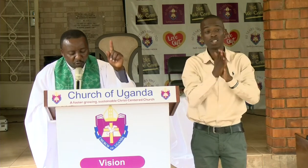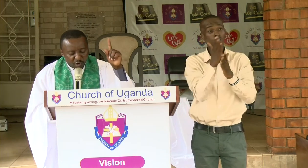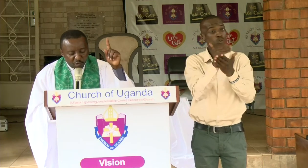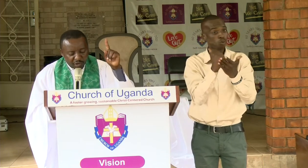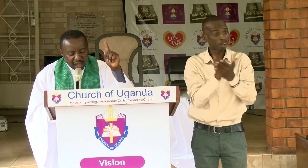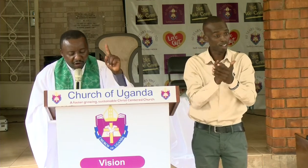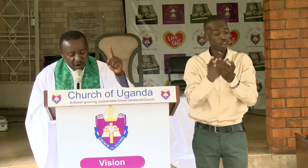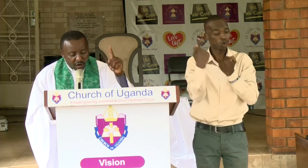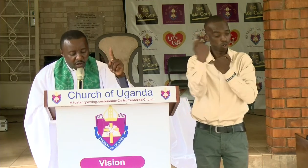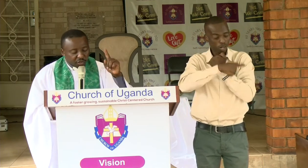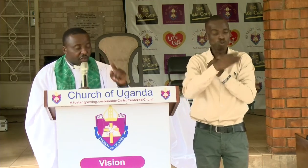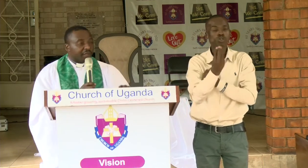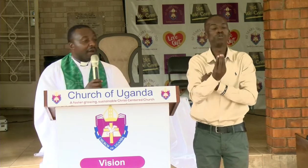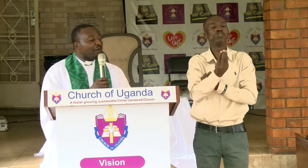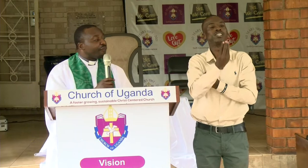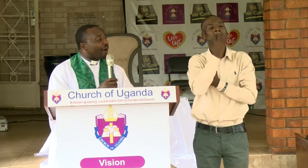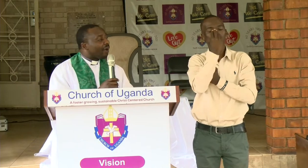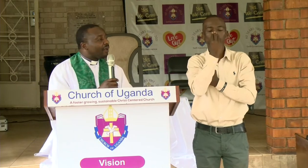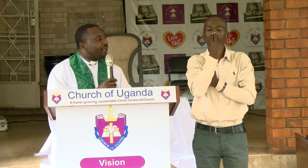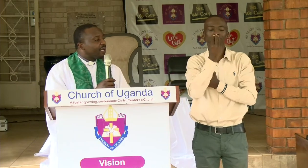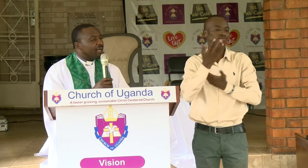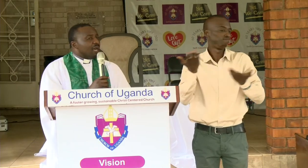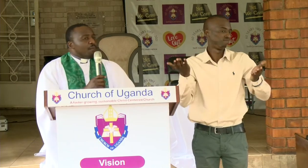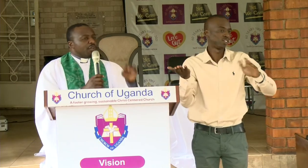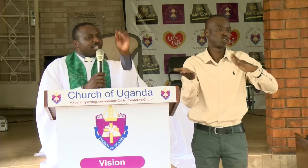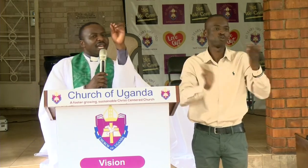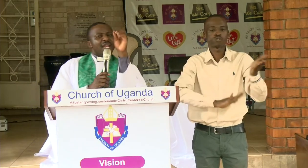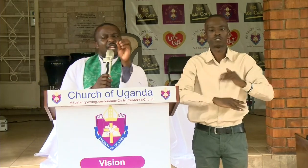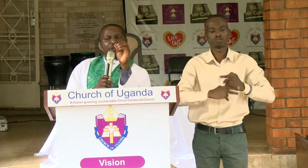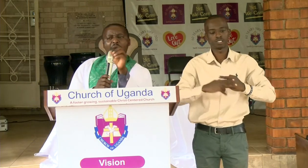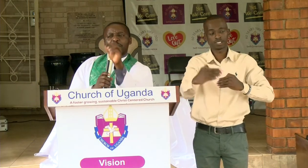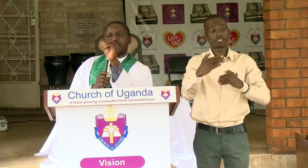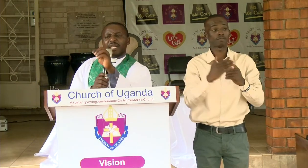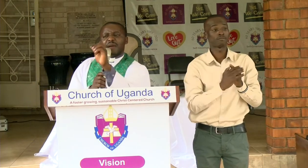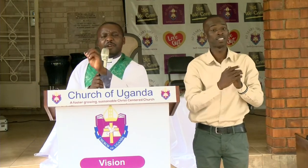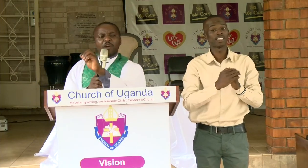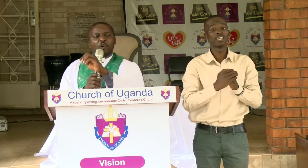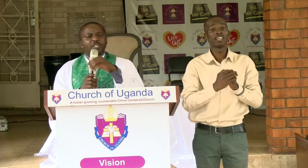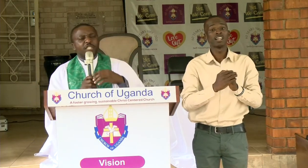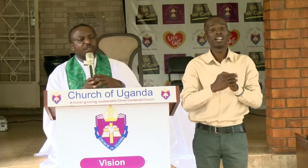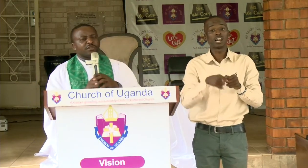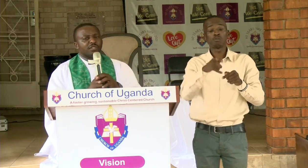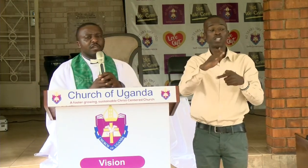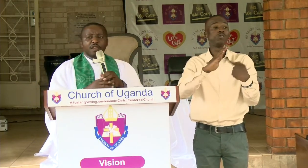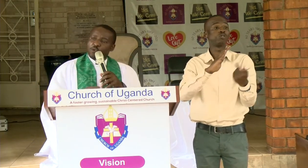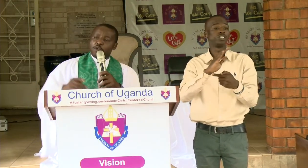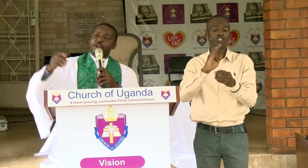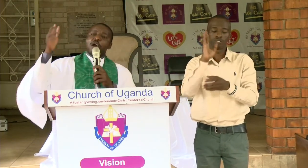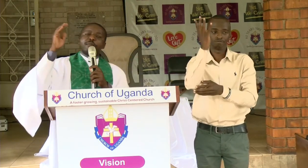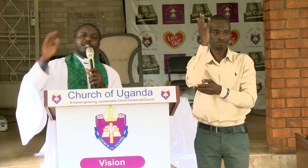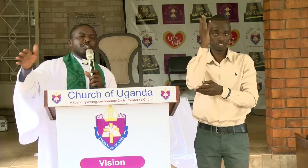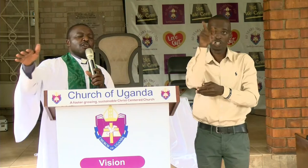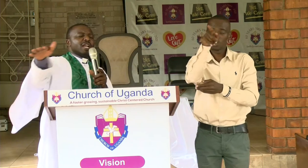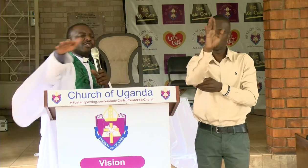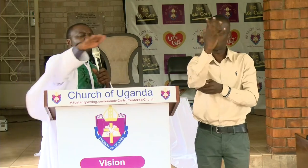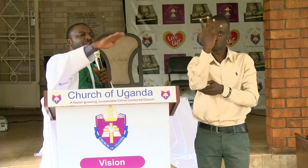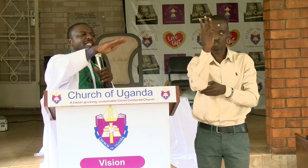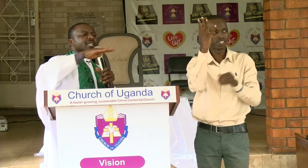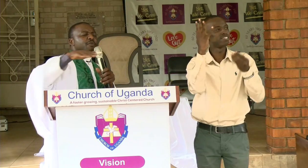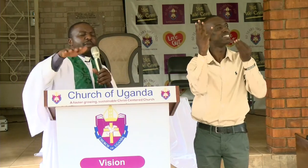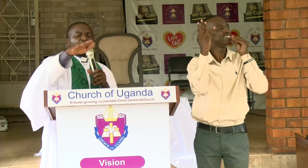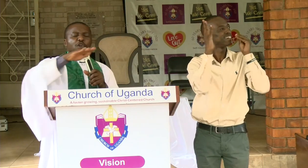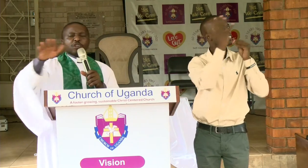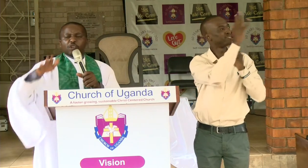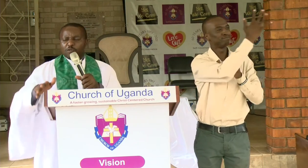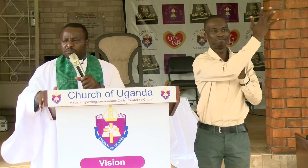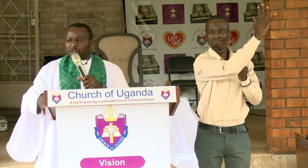kubanga olunaku lw'olugulyako tolirima kufa. Mu kigendererwa muteereddemu ne condition, guno omuti gyonna gyonna